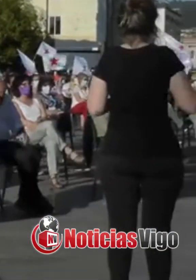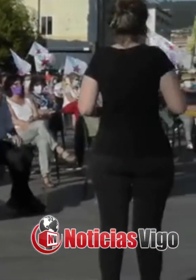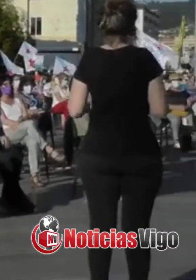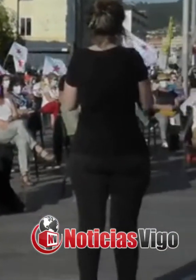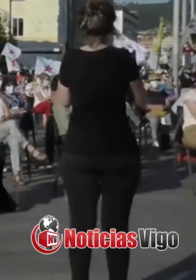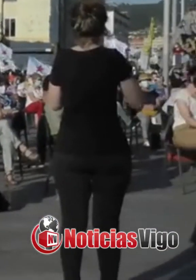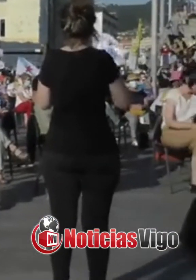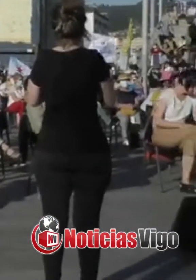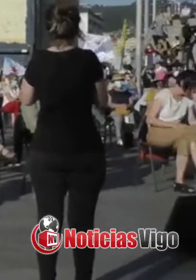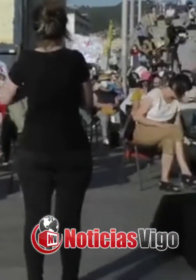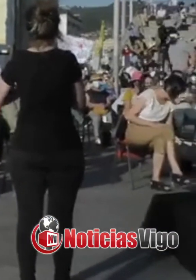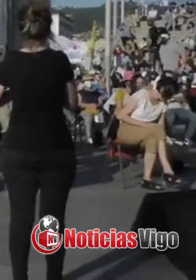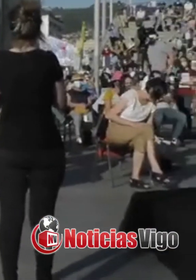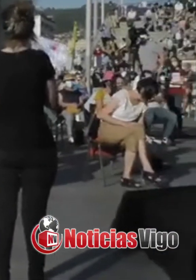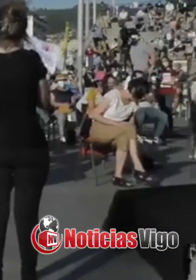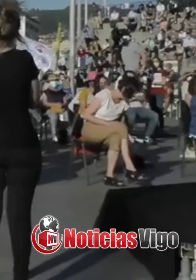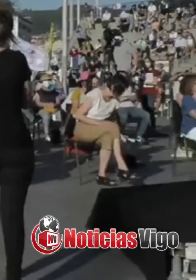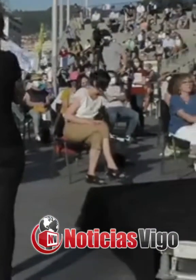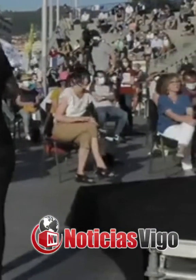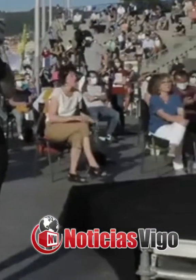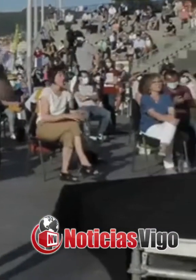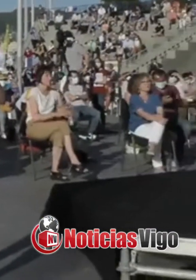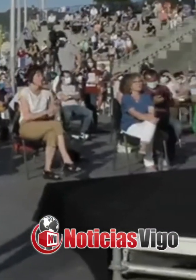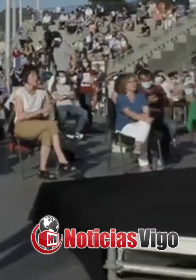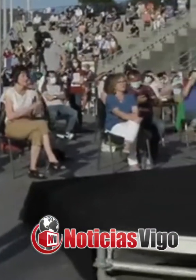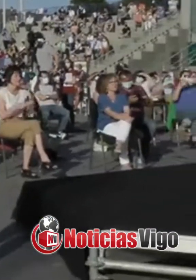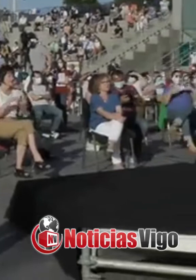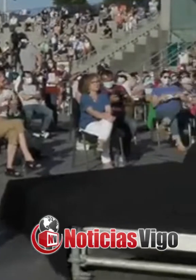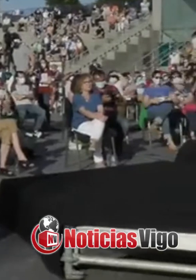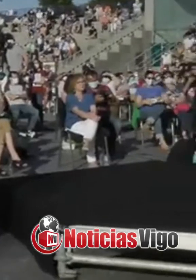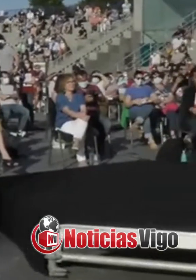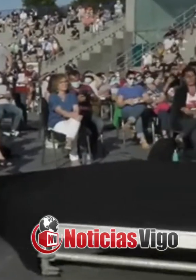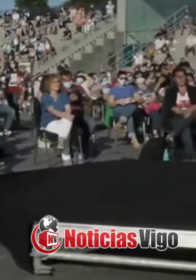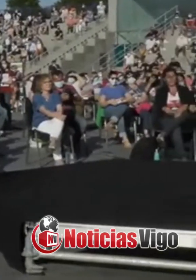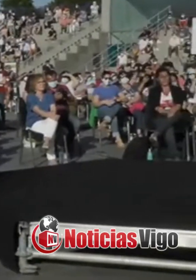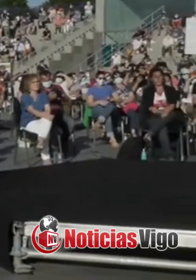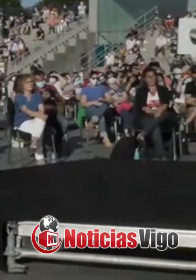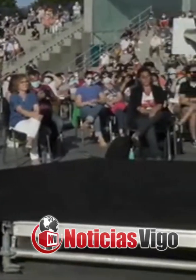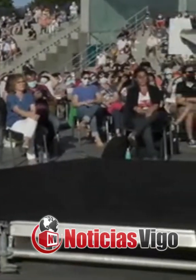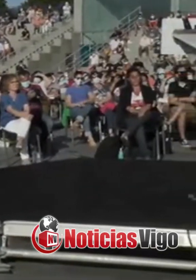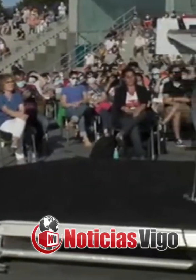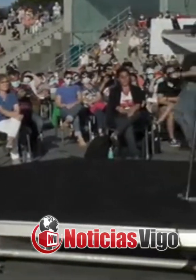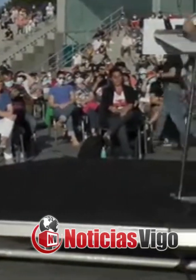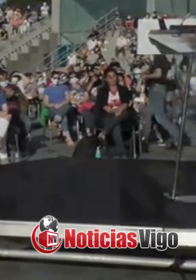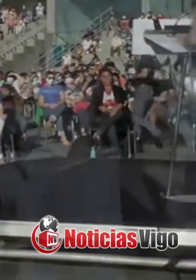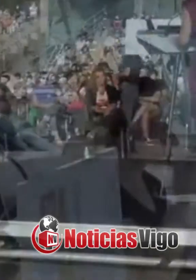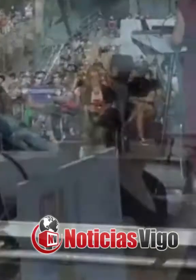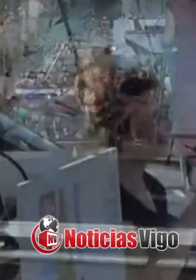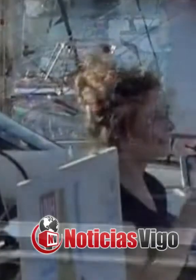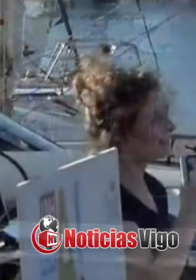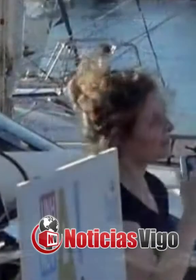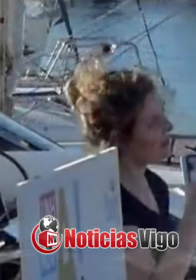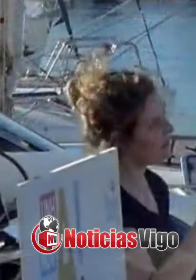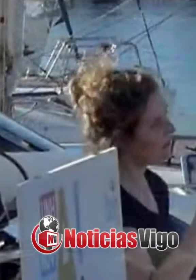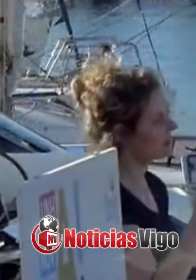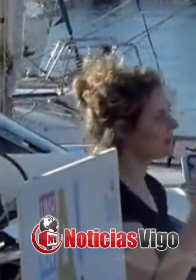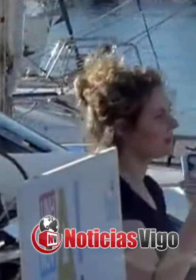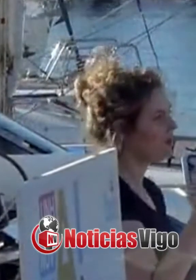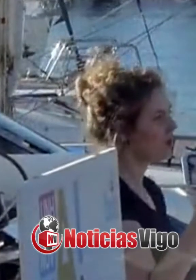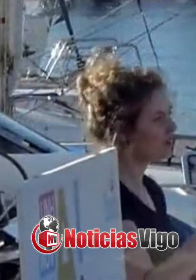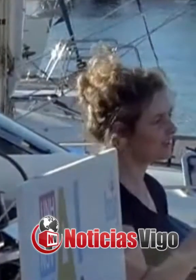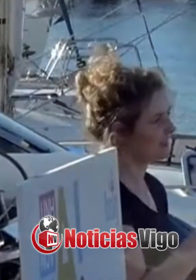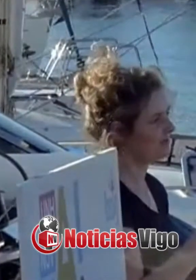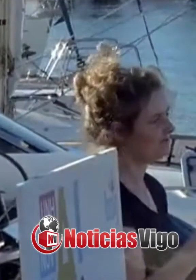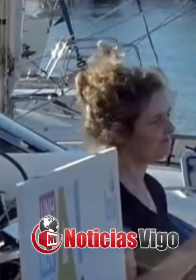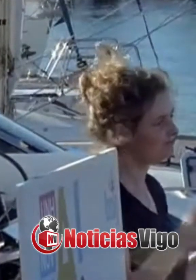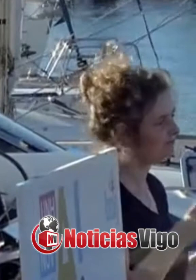pola costa que describiría a historia desta cidade. De aquí a Bouzas temos ese Vigo forxado entre os anos 50 e os anos 80.